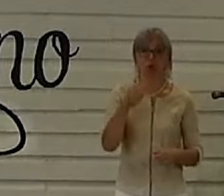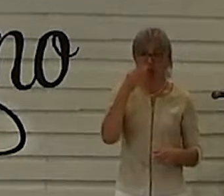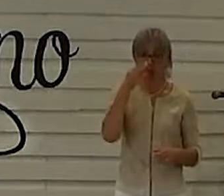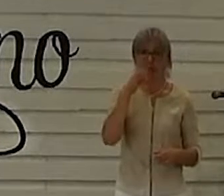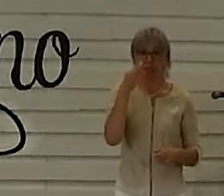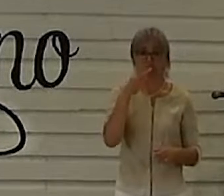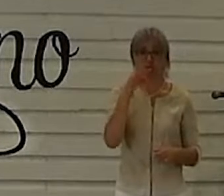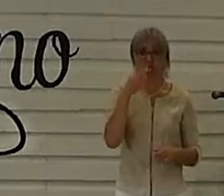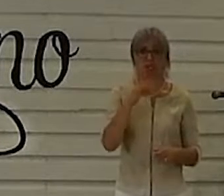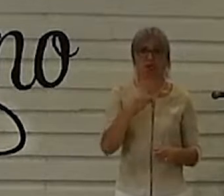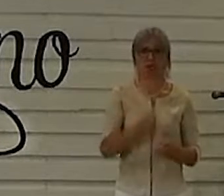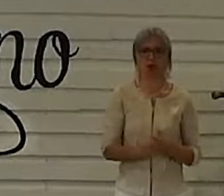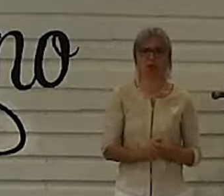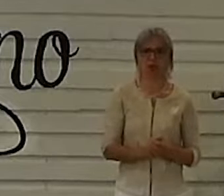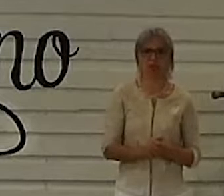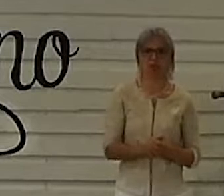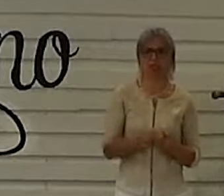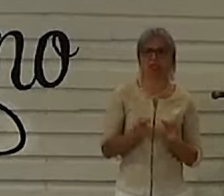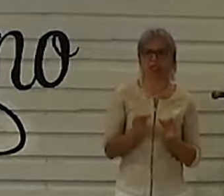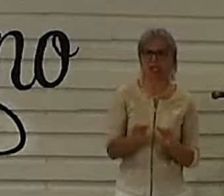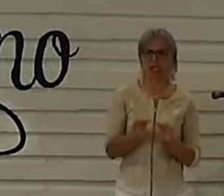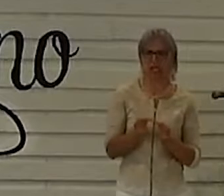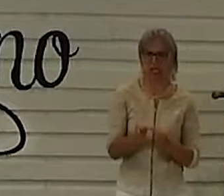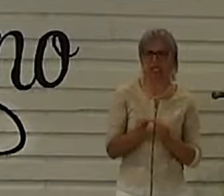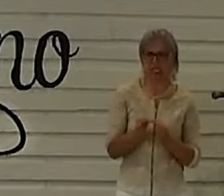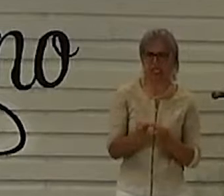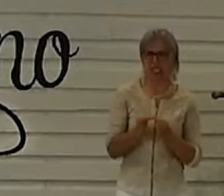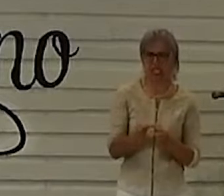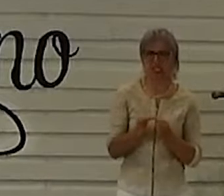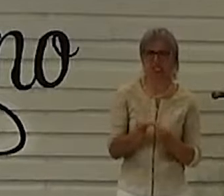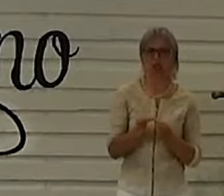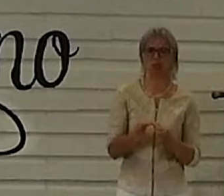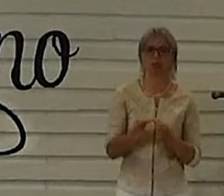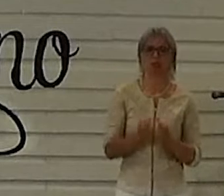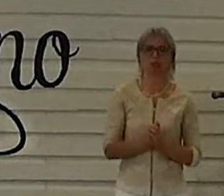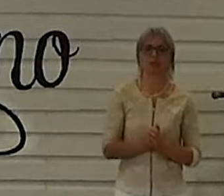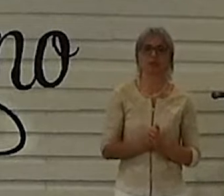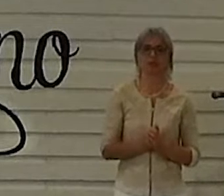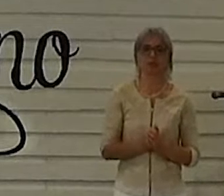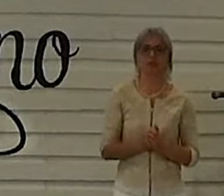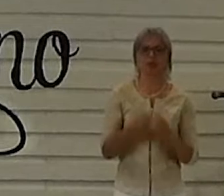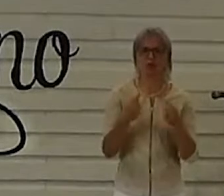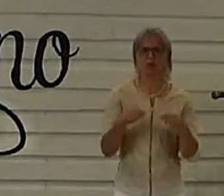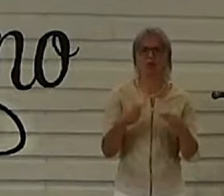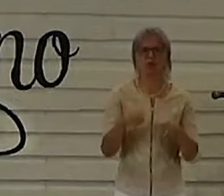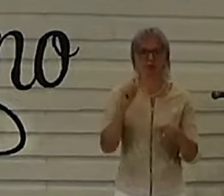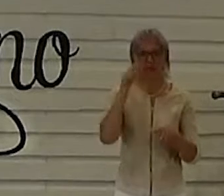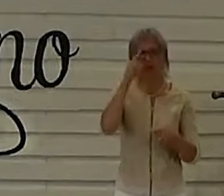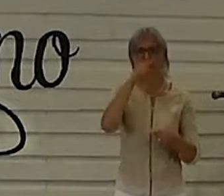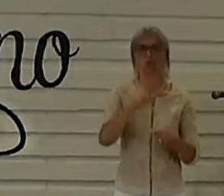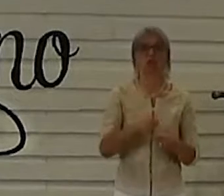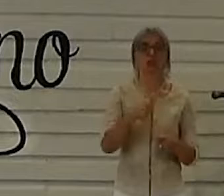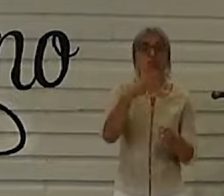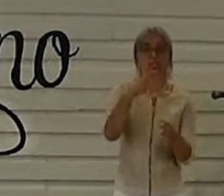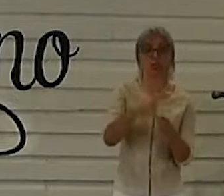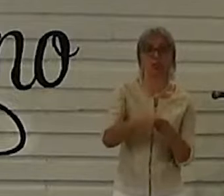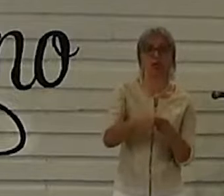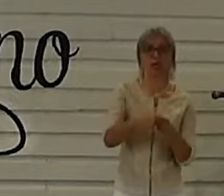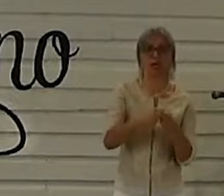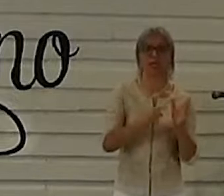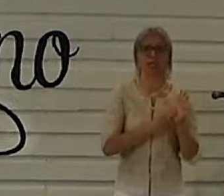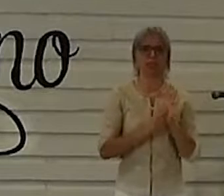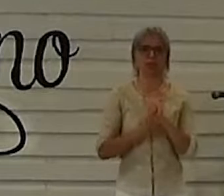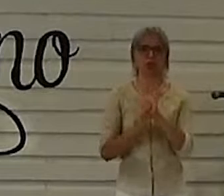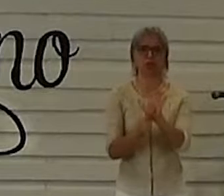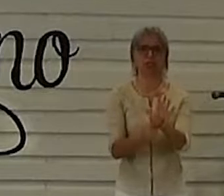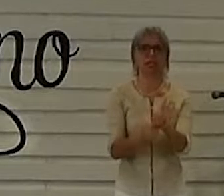E questa è la cosa più difficile, perché quello che fa la testimonianza di Cristo è la mia vita, è la tua